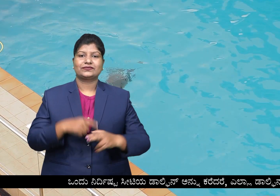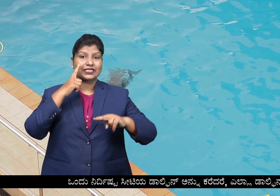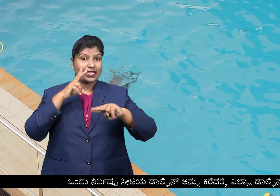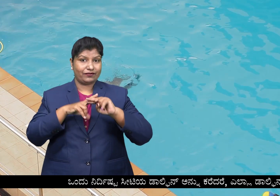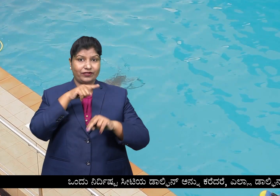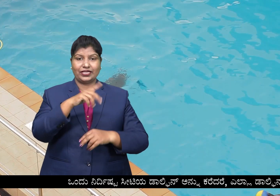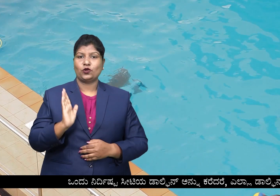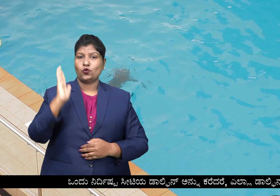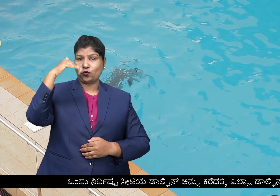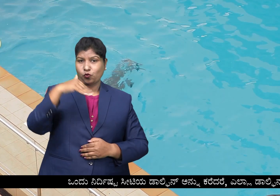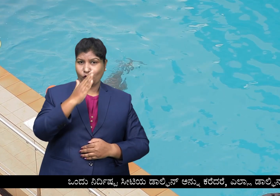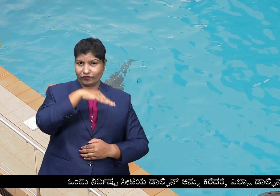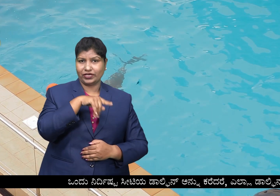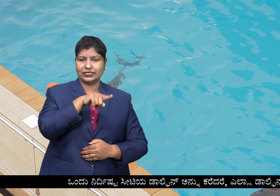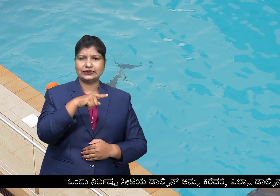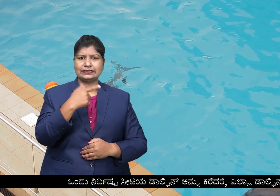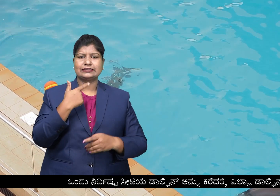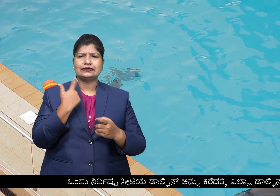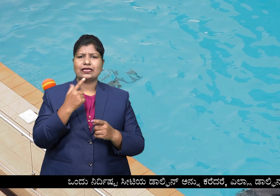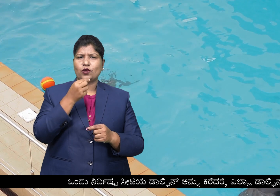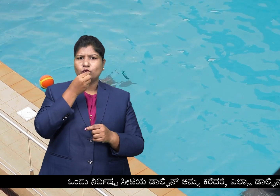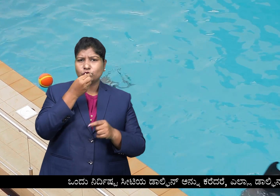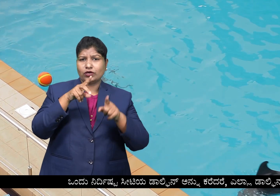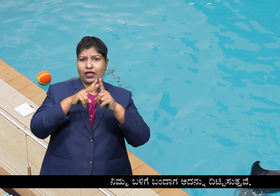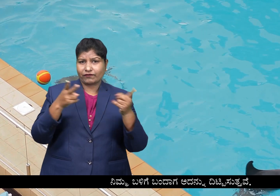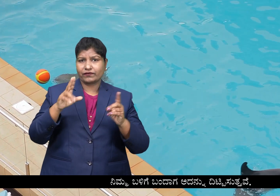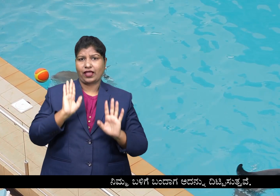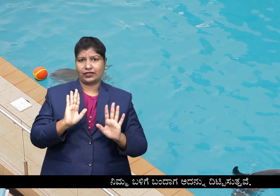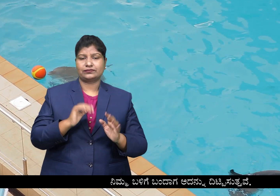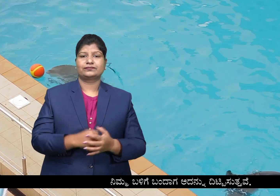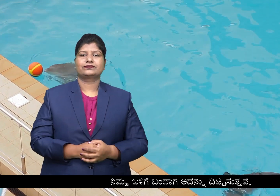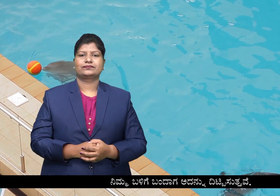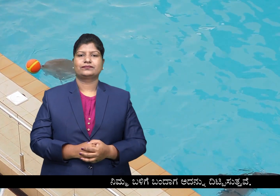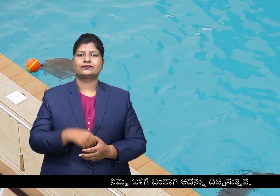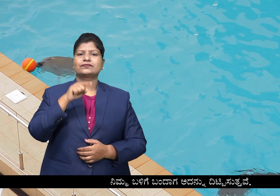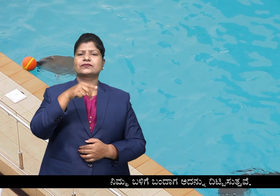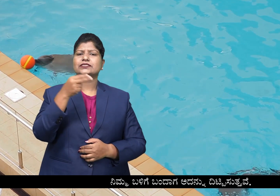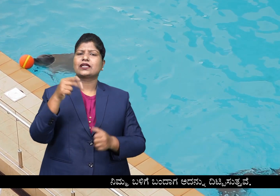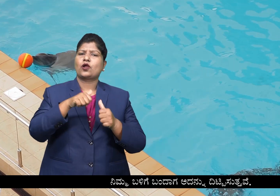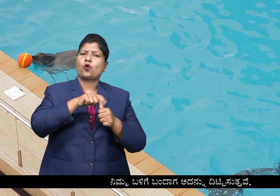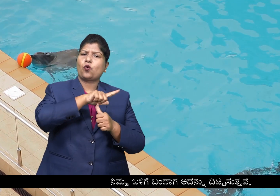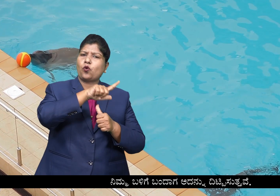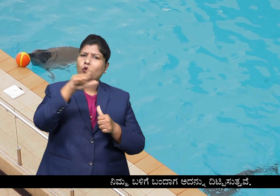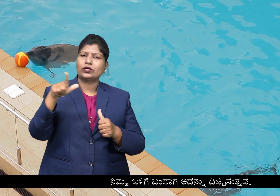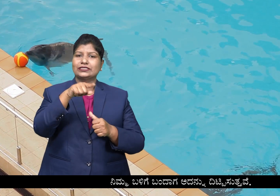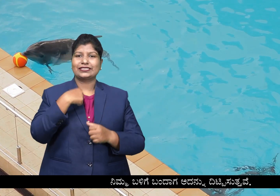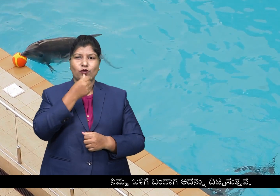ಒಂದು ನಿರ್ದಿಷ್ಟ ಸೀಟಿಯ ಡಾಲ್ಫಿನ್ ಅನ್ನ ಕರೆದರೆ ಎಲ್ಲಾ ಡಾಲ್ಫಿನ್ಗಳು ನಿಮ್ಮ ಬಳಿಗೆ ಬಂದಾಗ ಅದನ್ನ ದಿಟ್ಟಿಸುತ್ತವೆ.